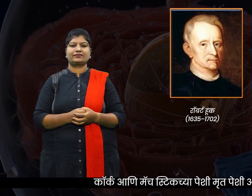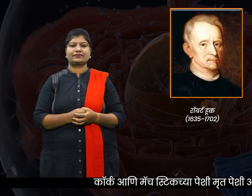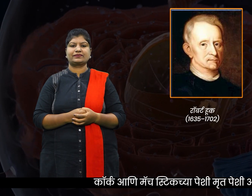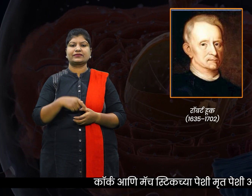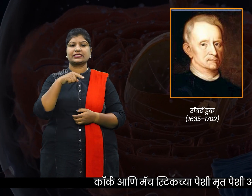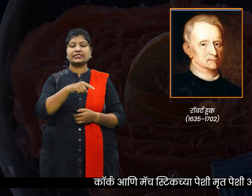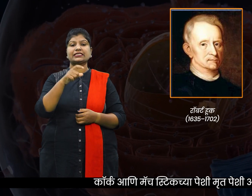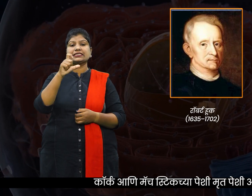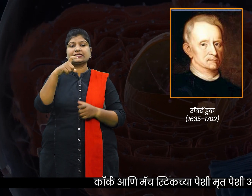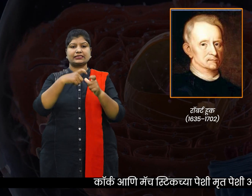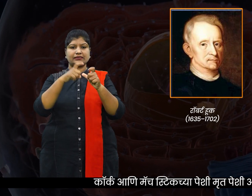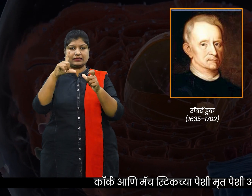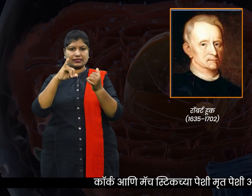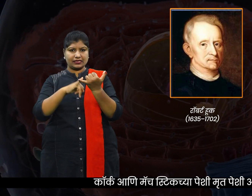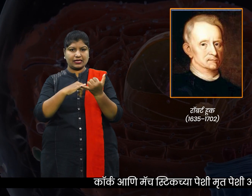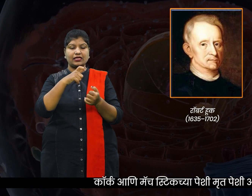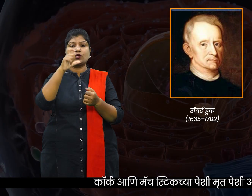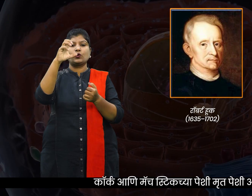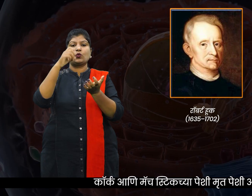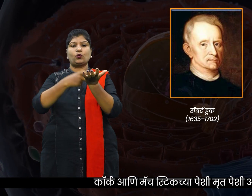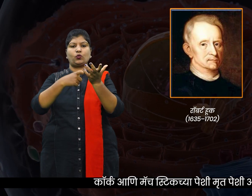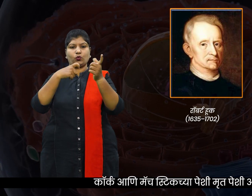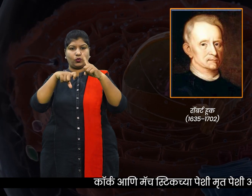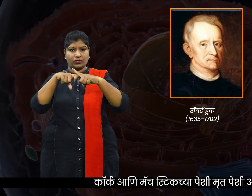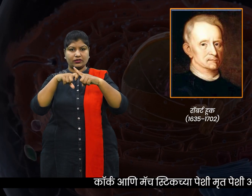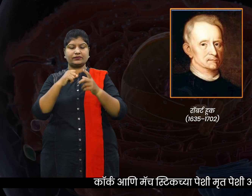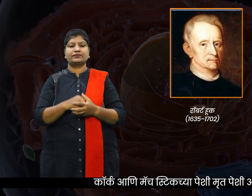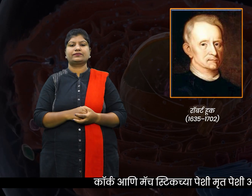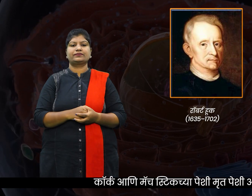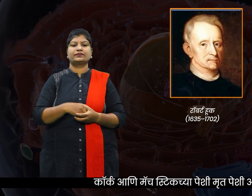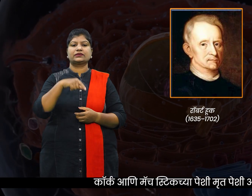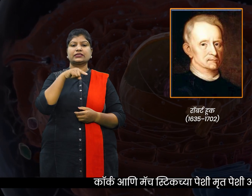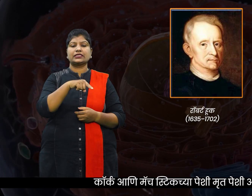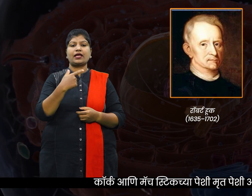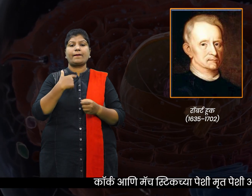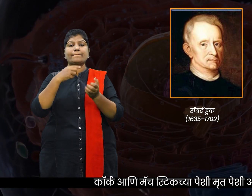कॉर्क आणि मॅच स्टिकच्या पेशी मृत पेशी आहेत.